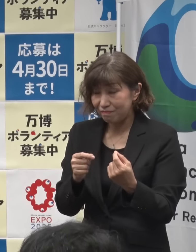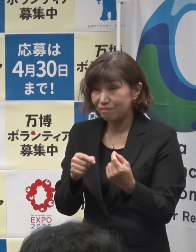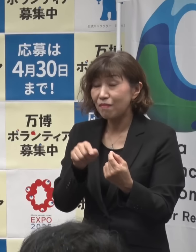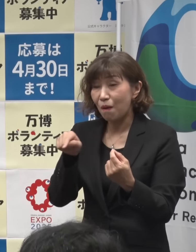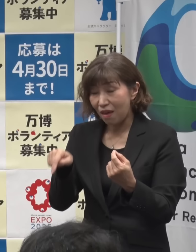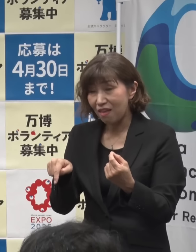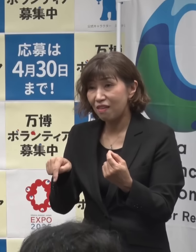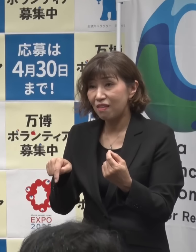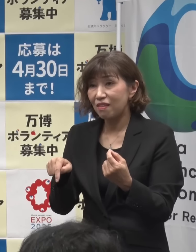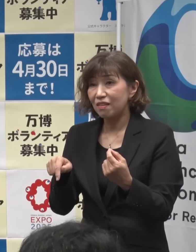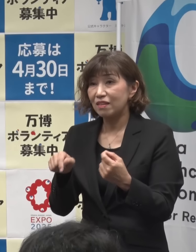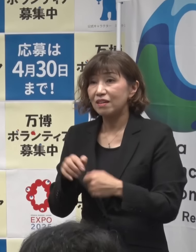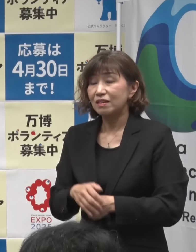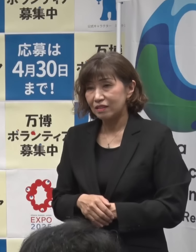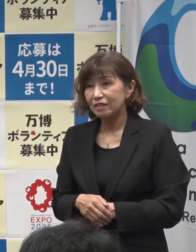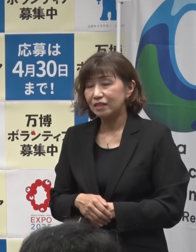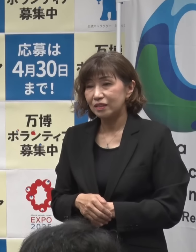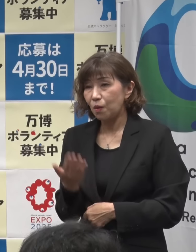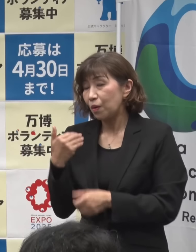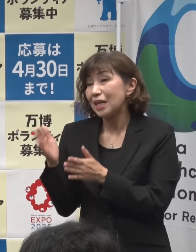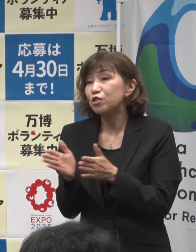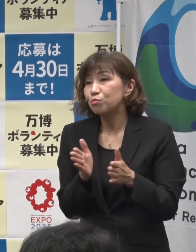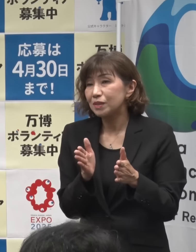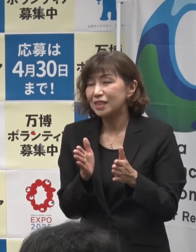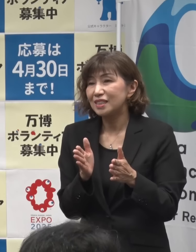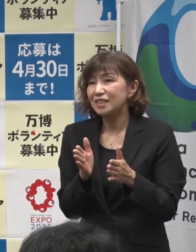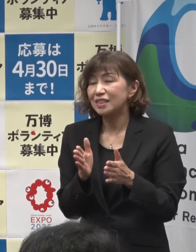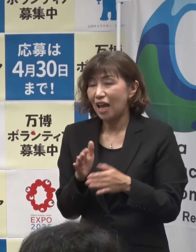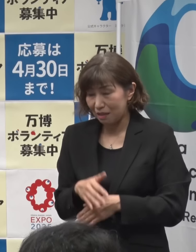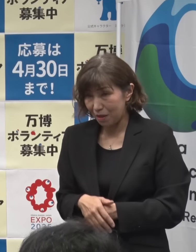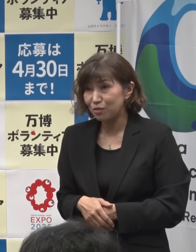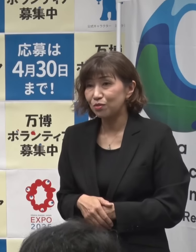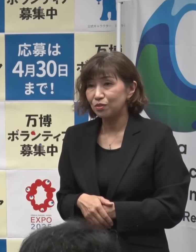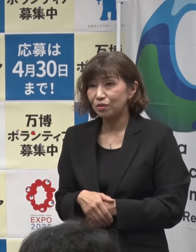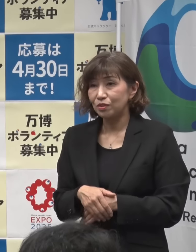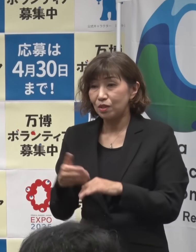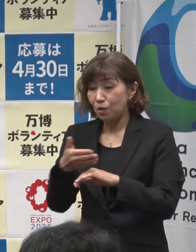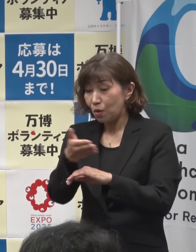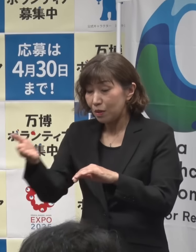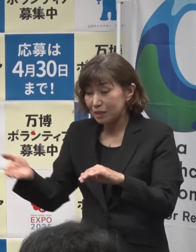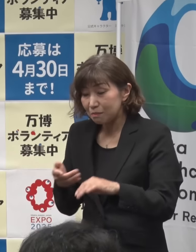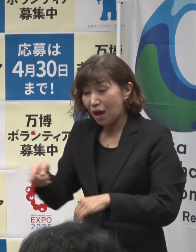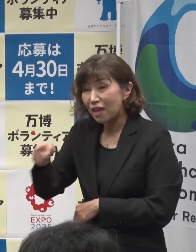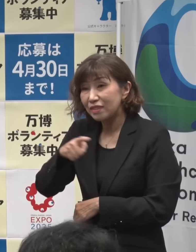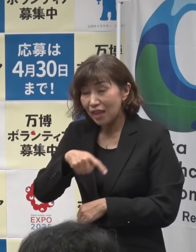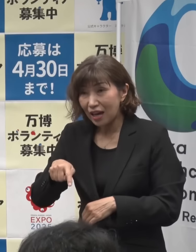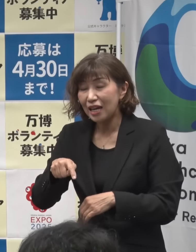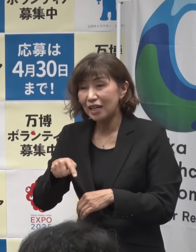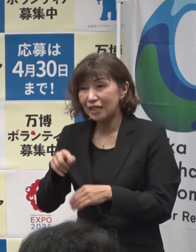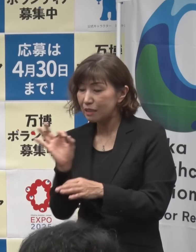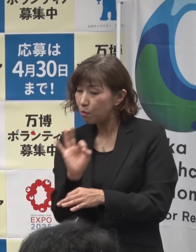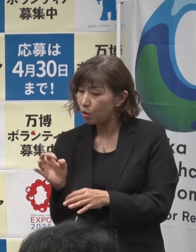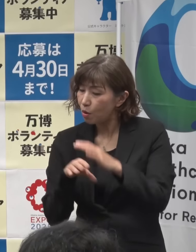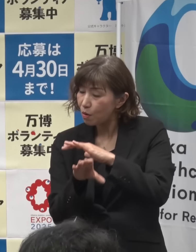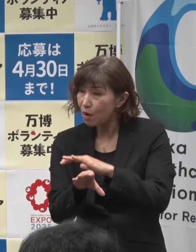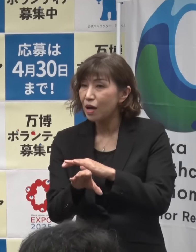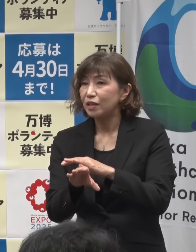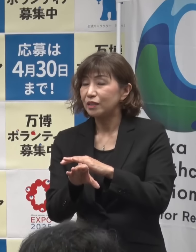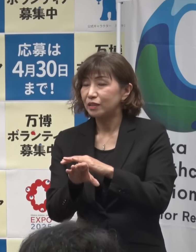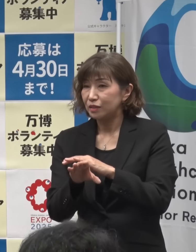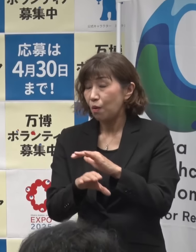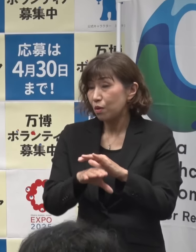過ごすことができるように対策を取る、まあ、今でも備蓄倉庫、島の中に備蓄倉庫を置くとか、あるいはその非常電源を置く